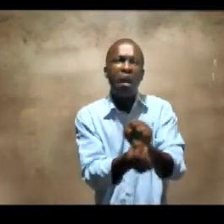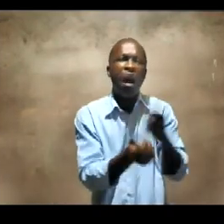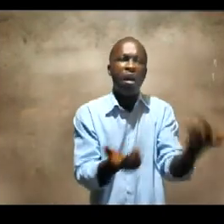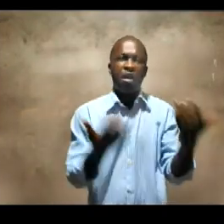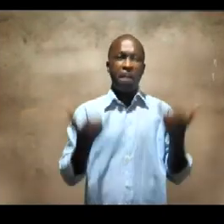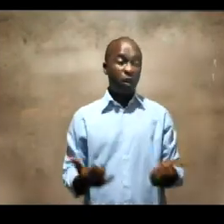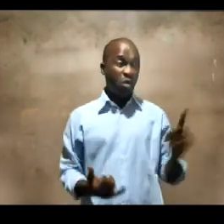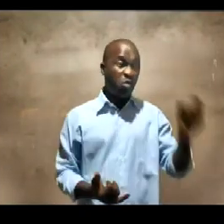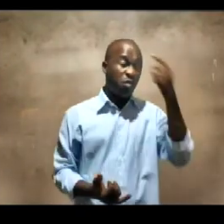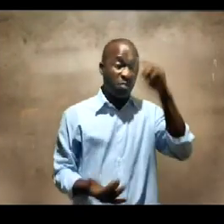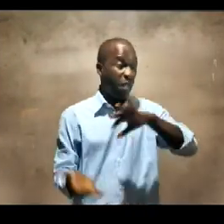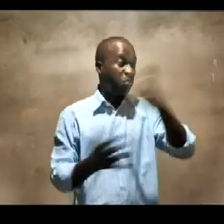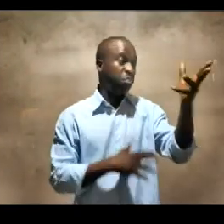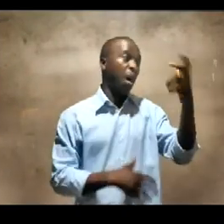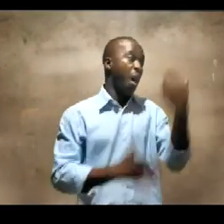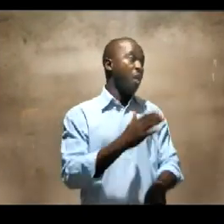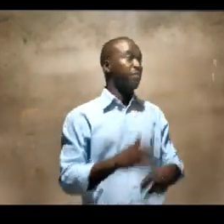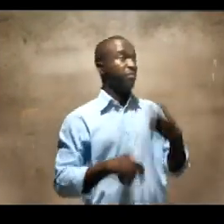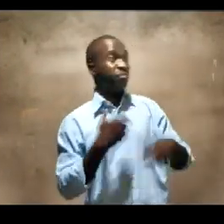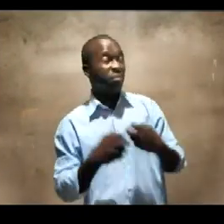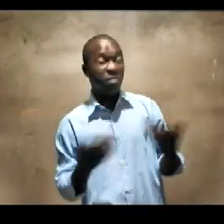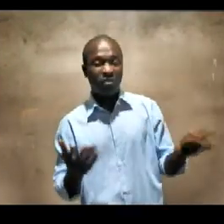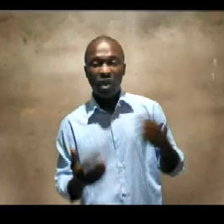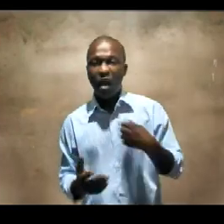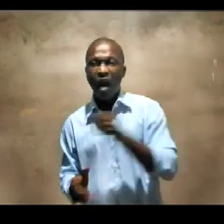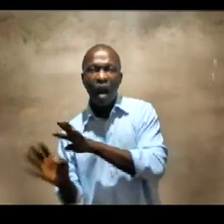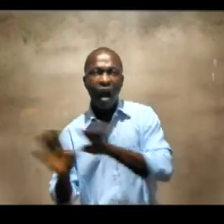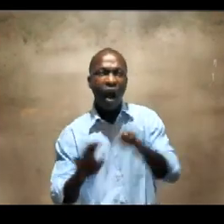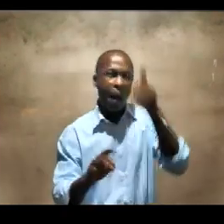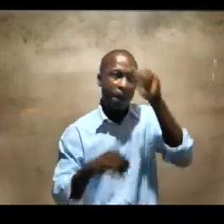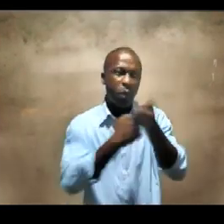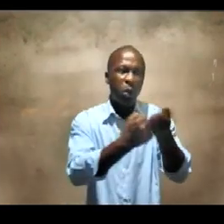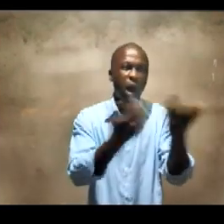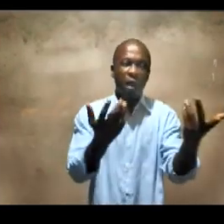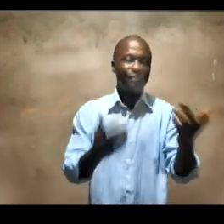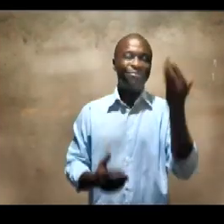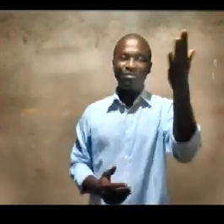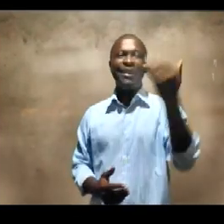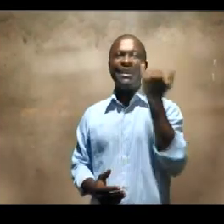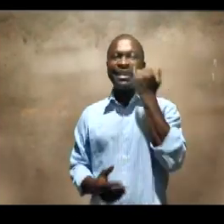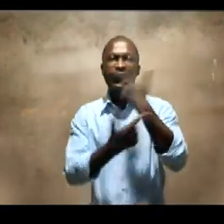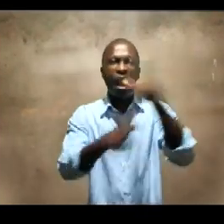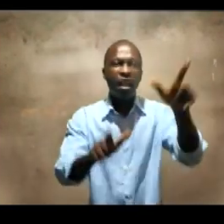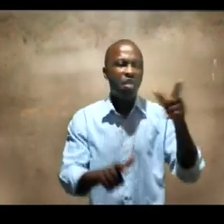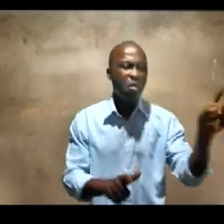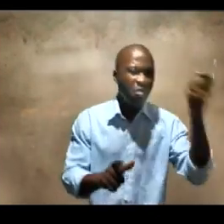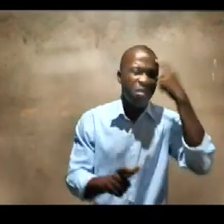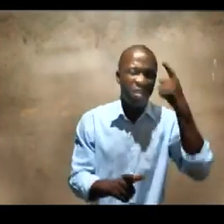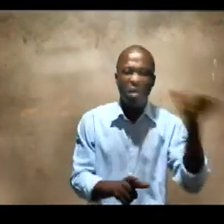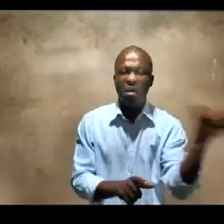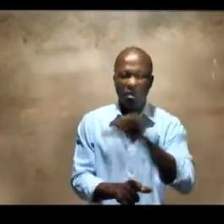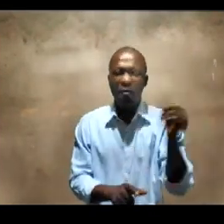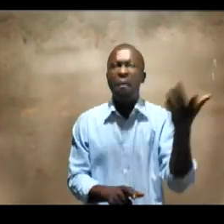sanctions, finalement, ça va aller dans la poche des classiques du pouvoir. Donc tout le monde